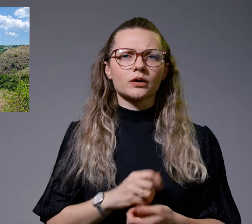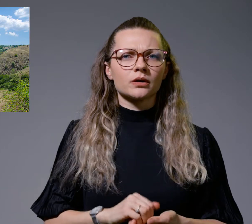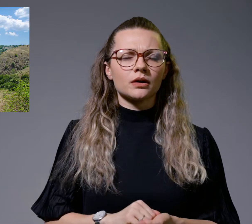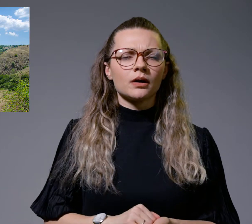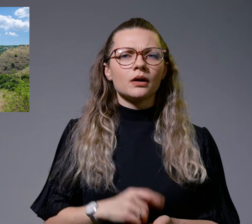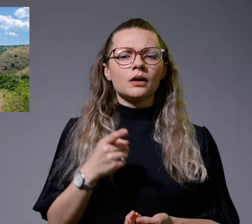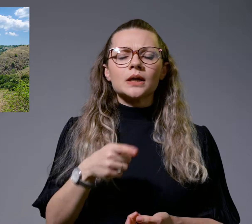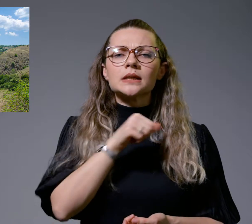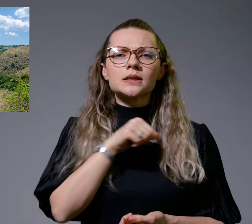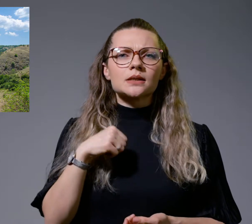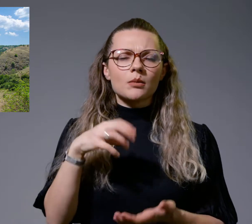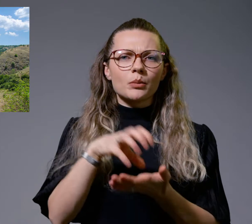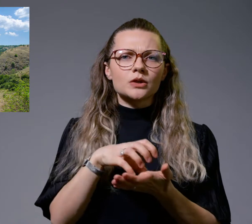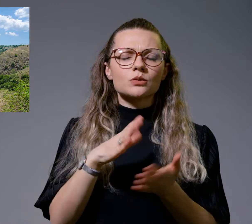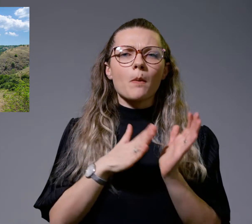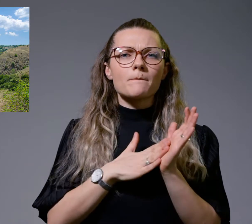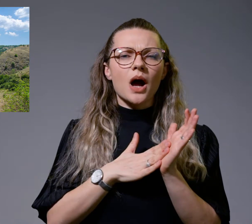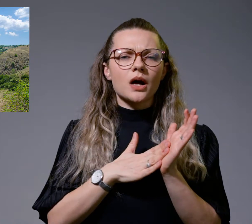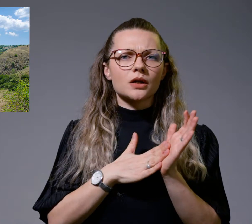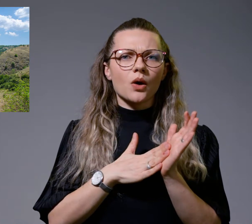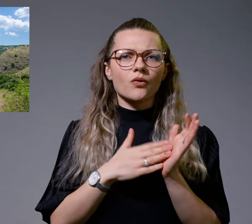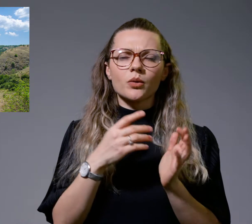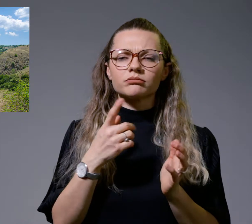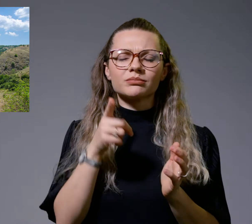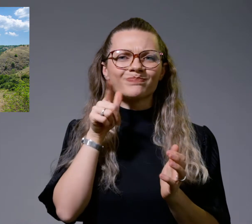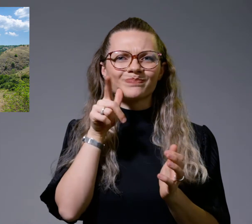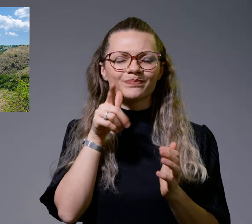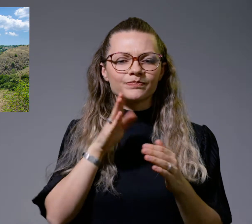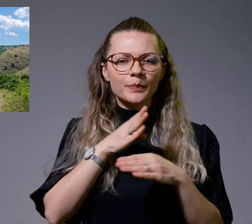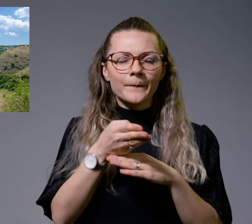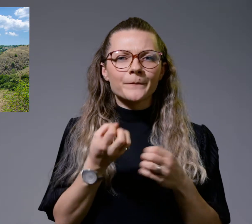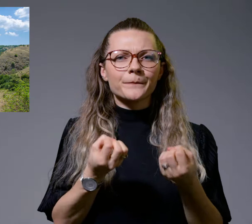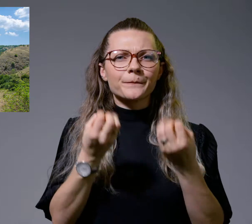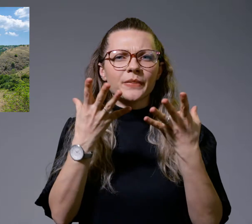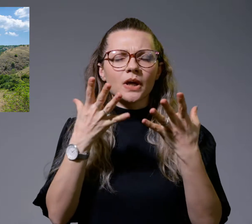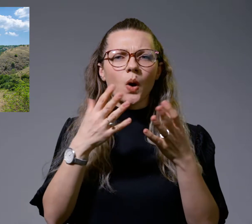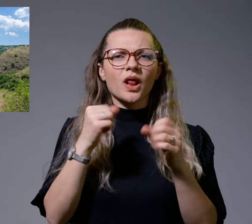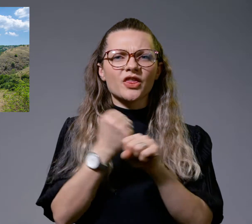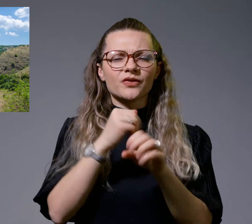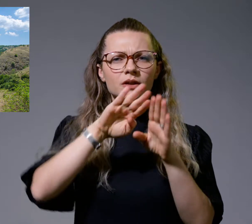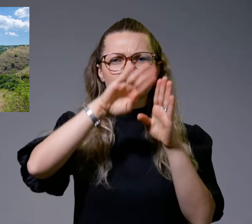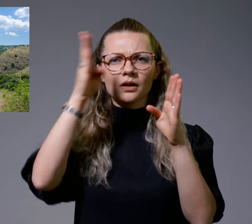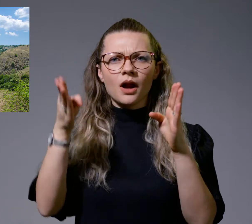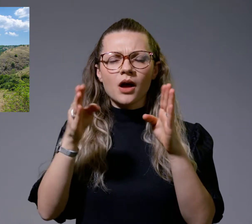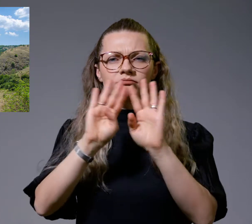област, Мариово, е еден вид на тешко пристапна природна тврдина, обиколена со високи